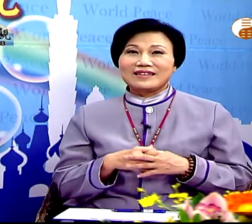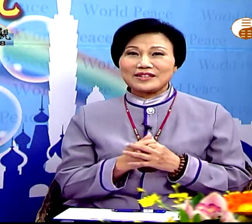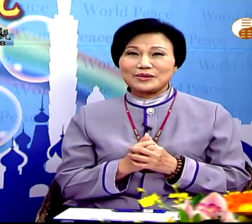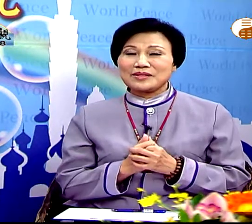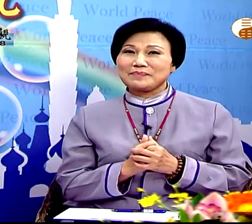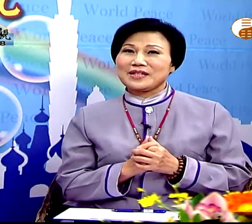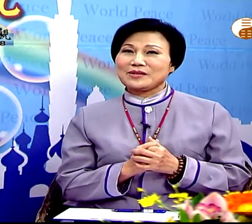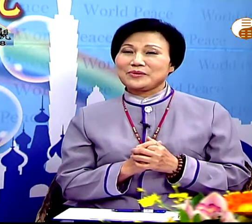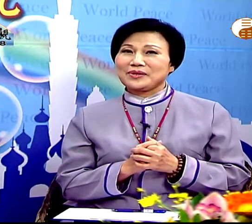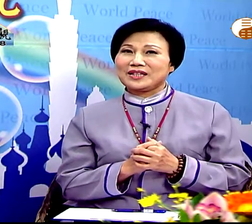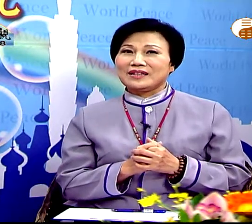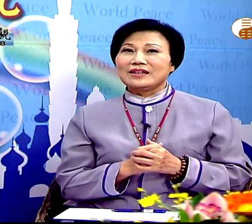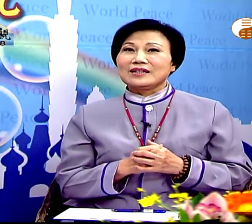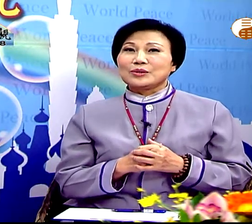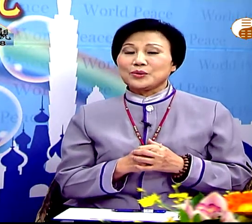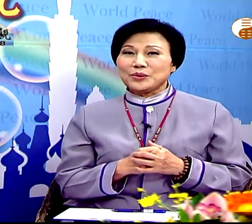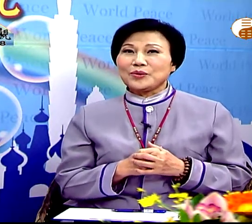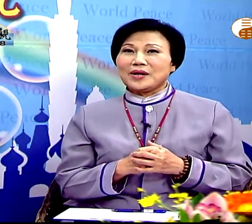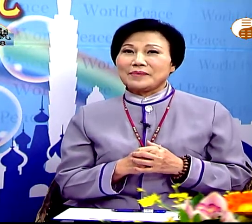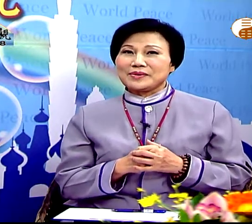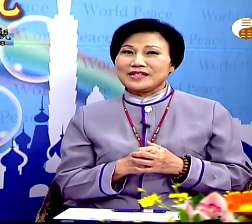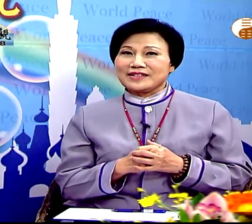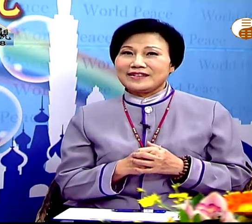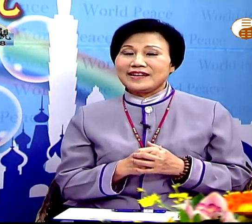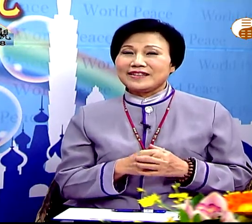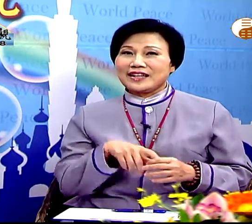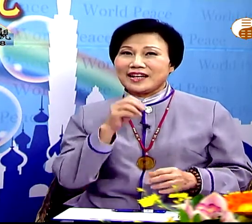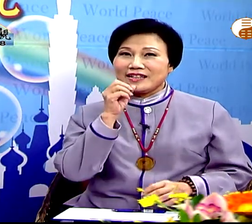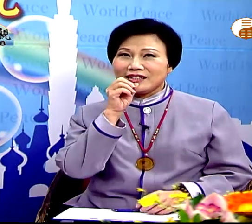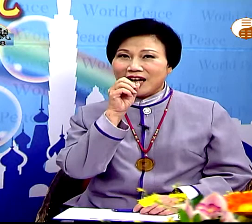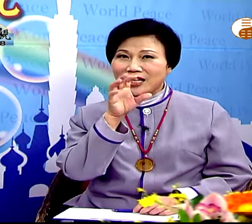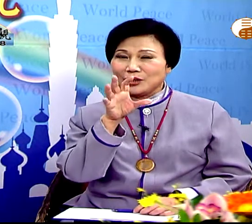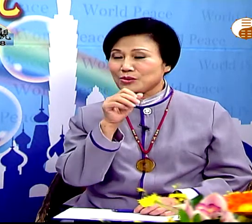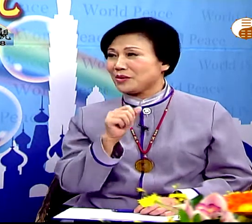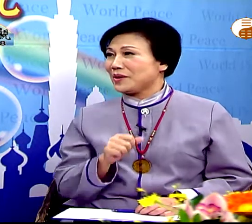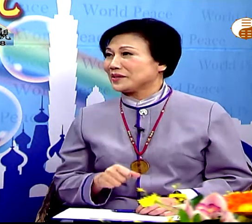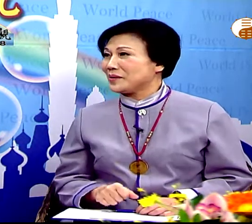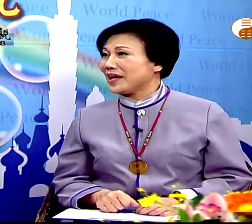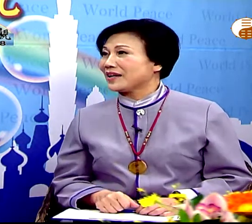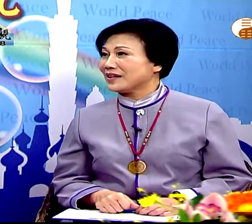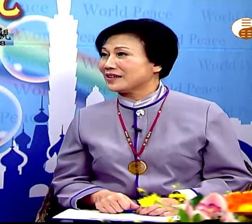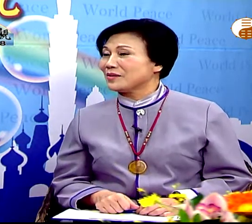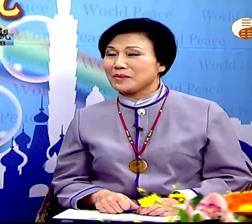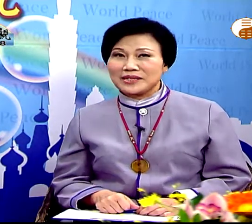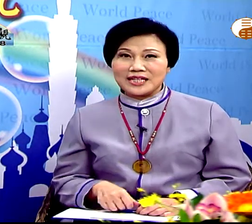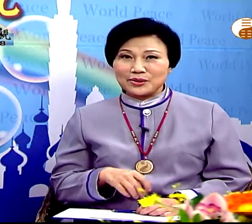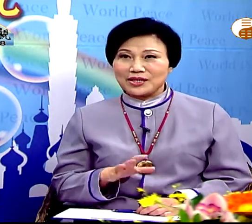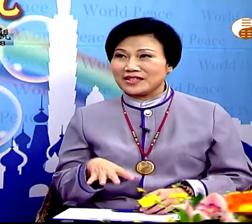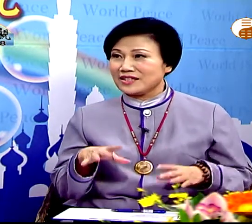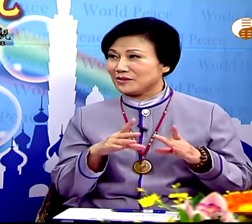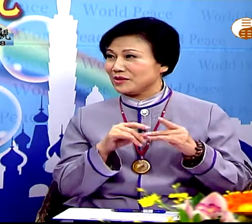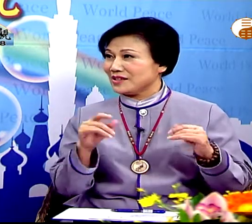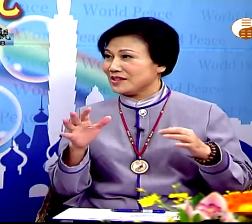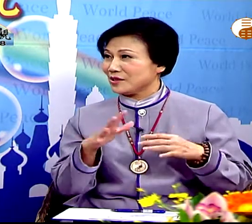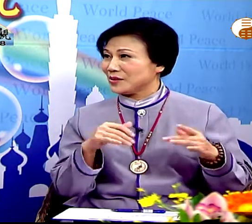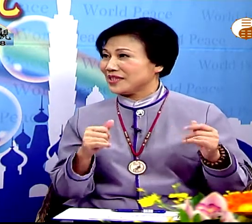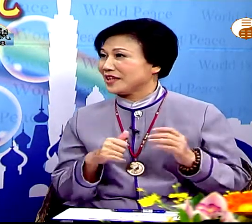时候都是比手语的。如果不是人类呢 开口说话的话，可能我们现在全世界都是以手语在带